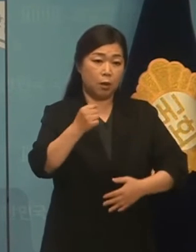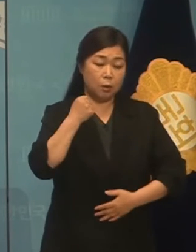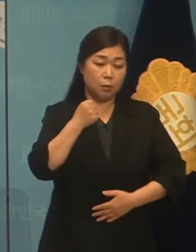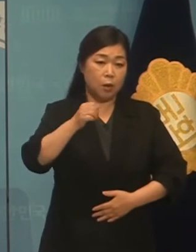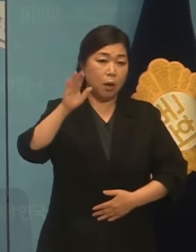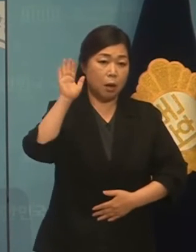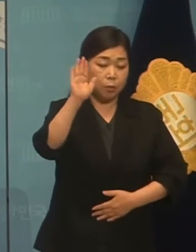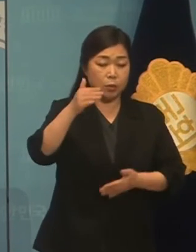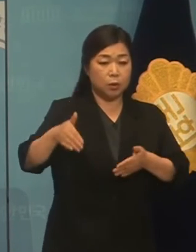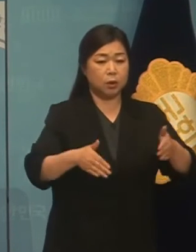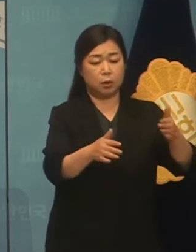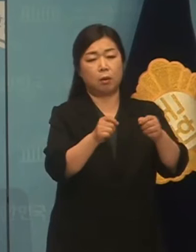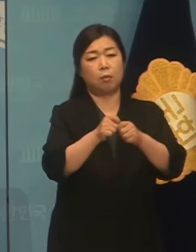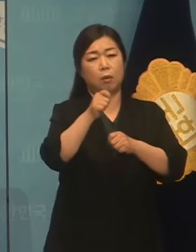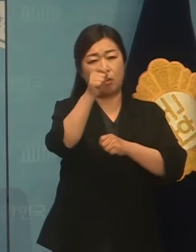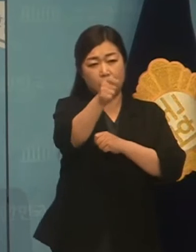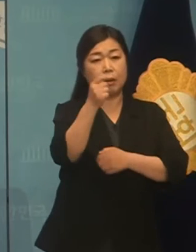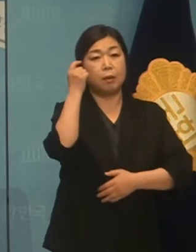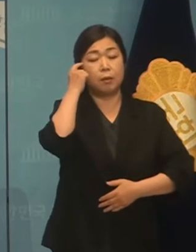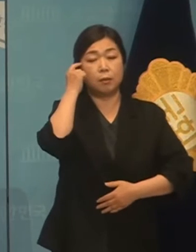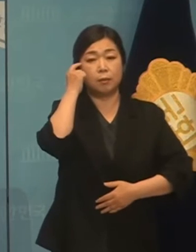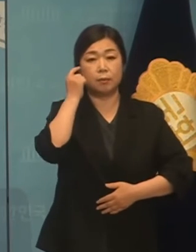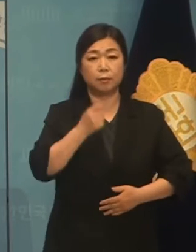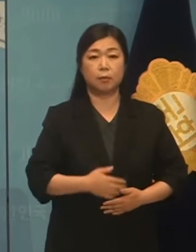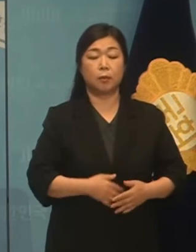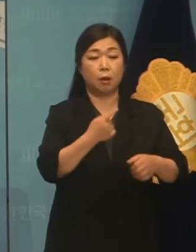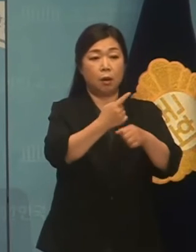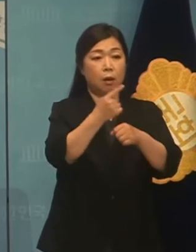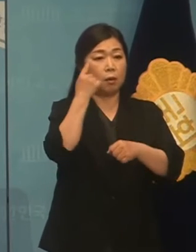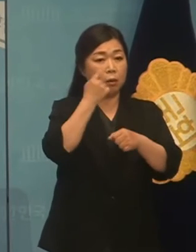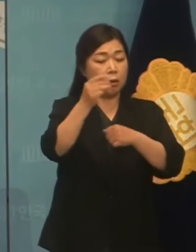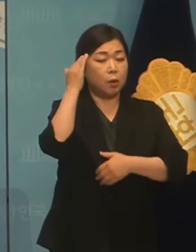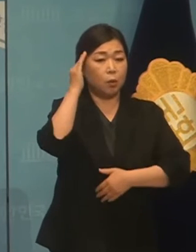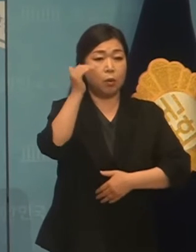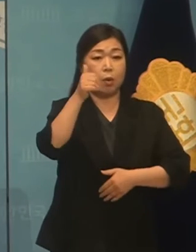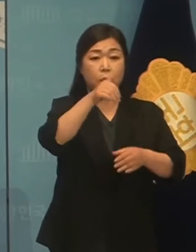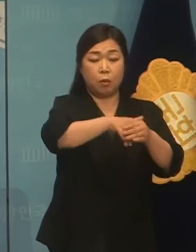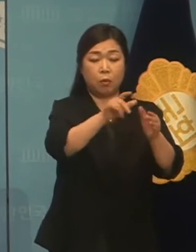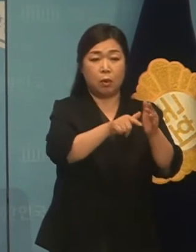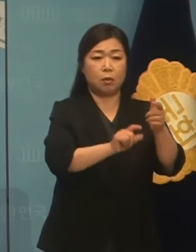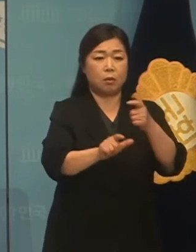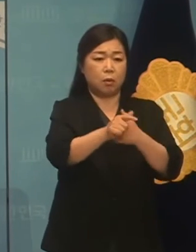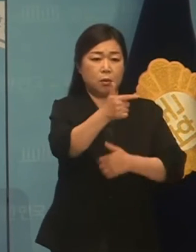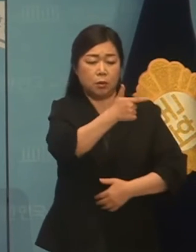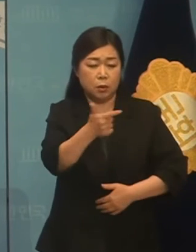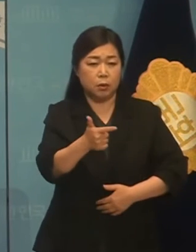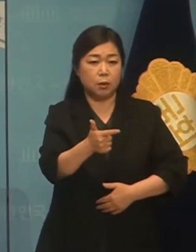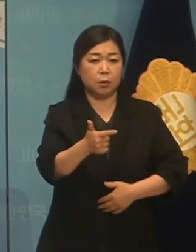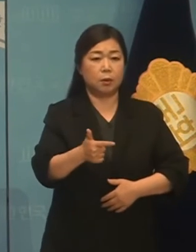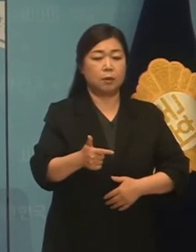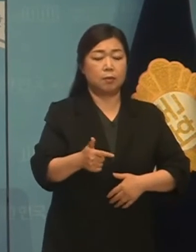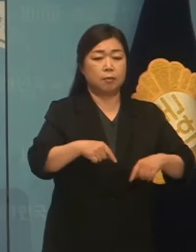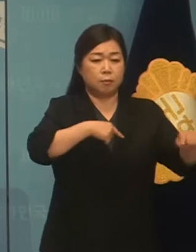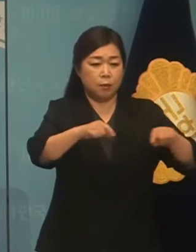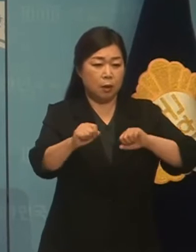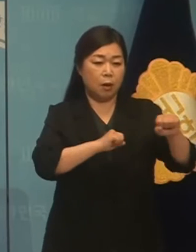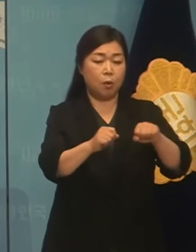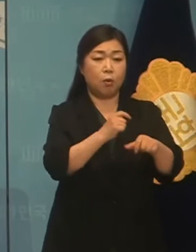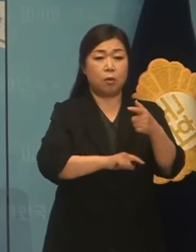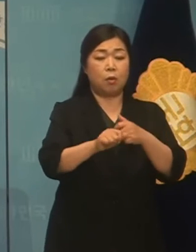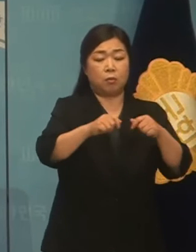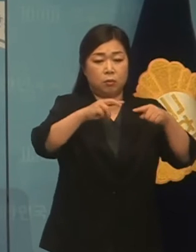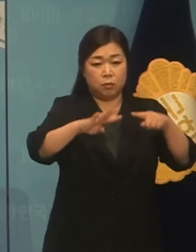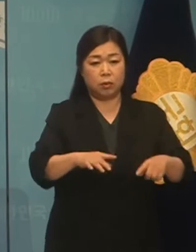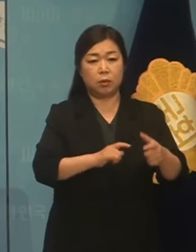국민의힘이 갈 길은 멉니다. 내년 대통령 선거에서는 더 큰 판이 벌어지고 몇 배 더